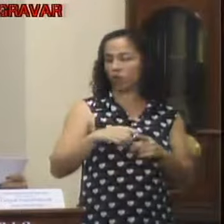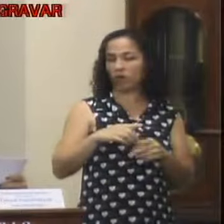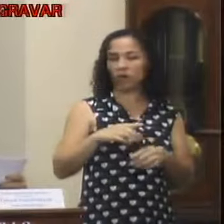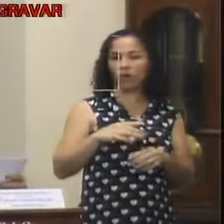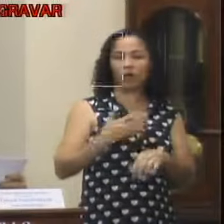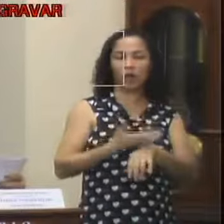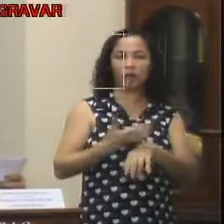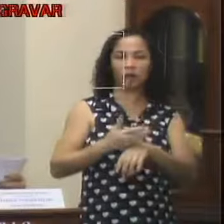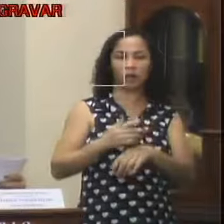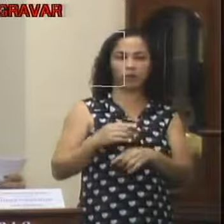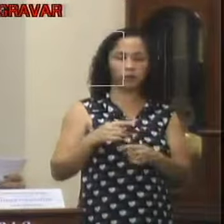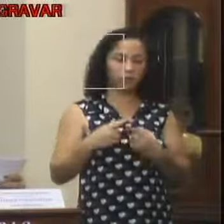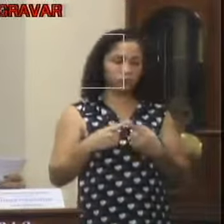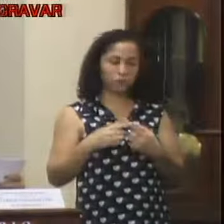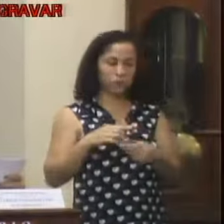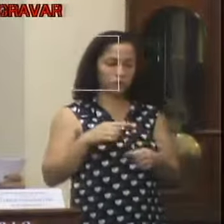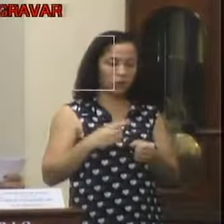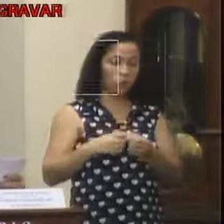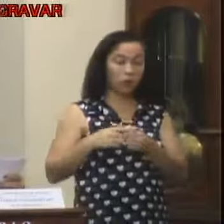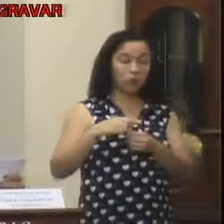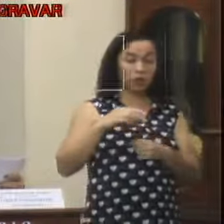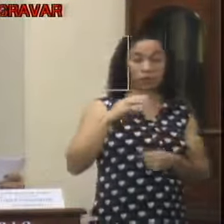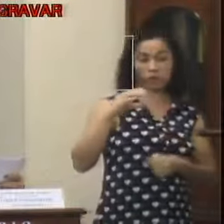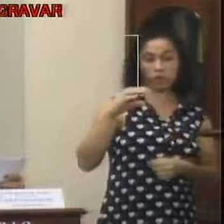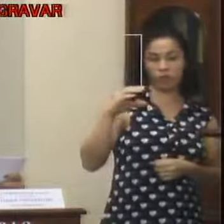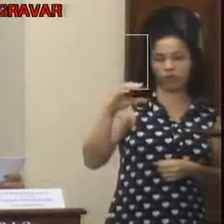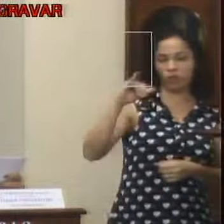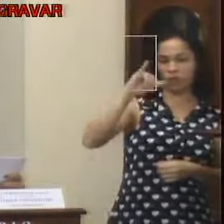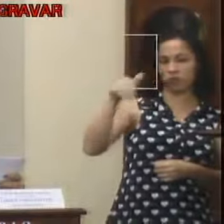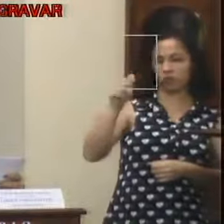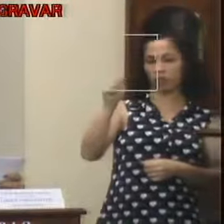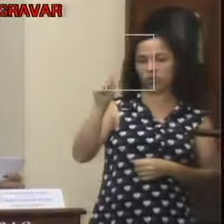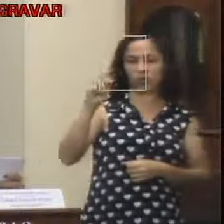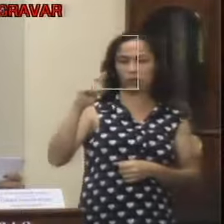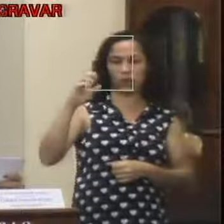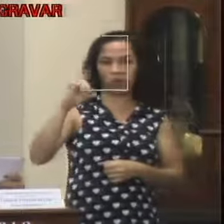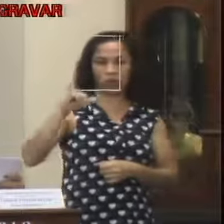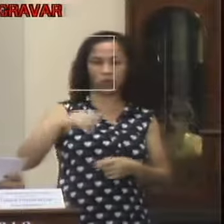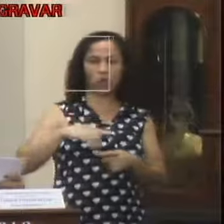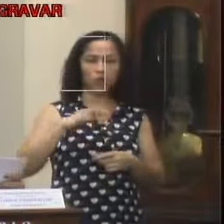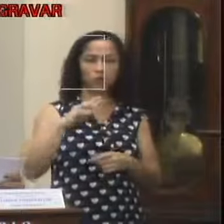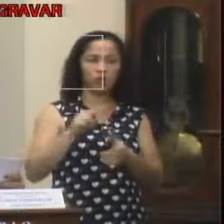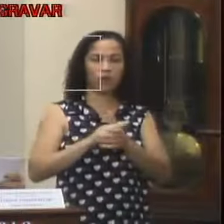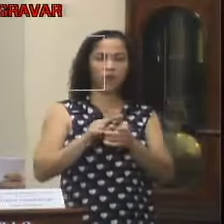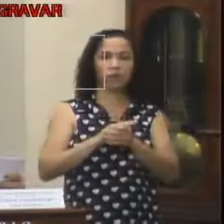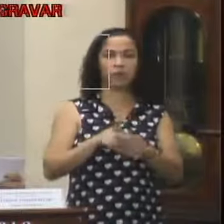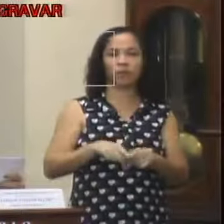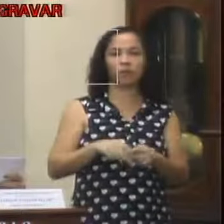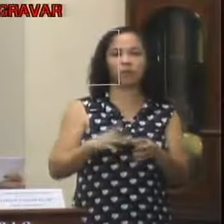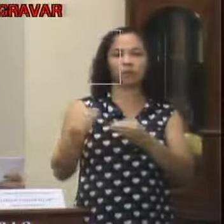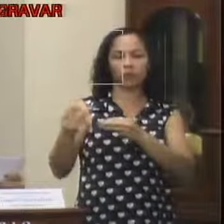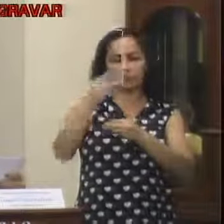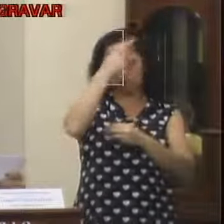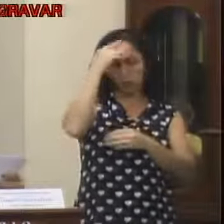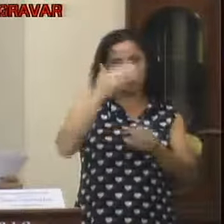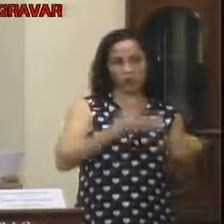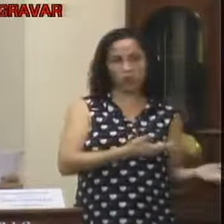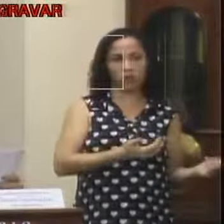frequentada pelas famílias da comunidade, onde as pessoas se encontram para conversar e manter vínculos de entretenimento entre jovens e adultos, razão pela